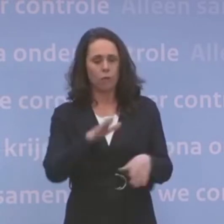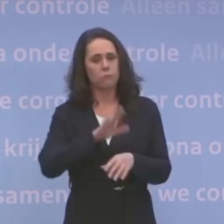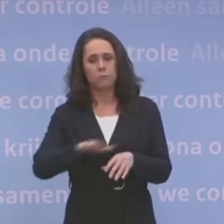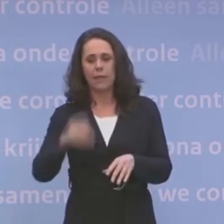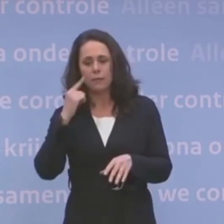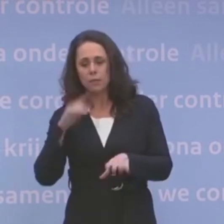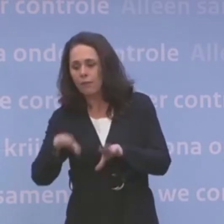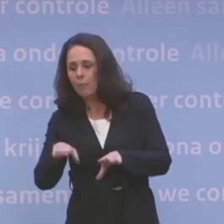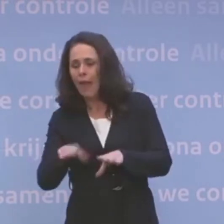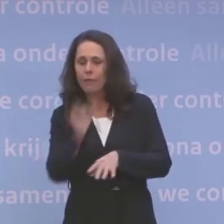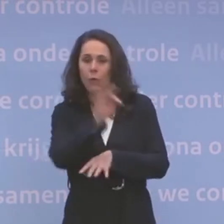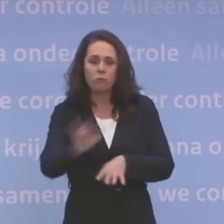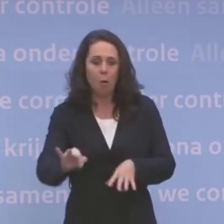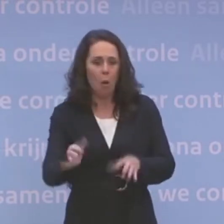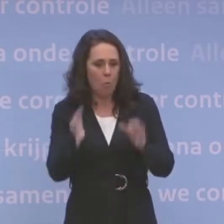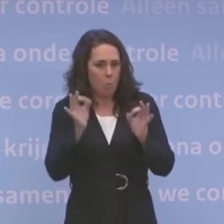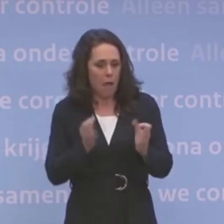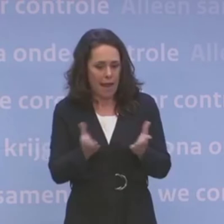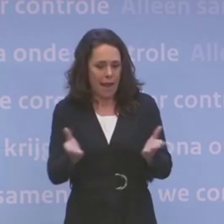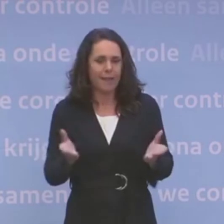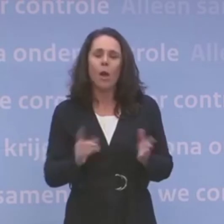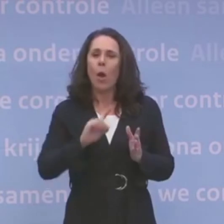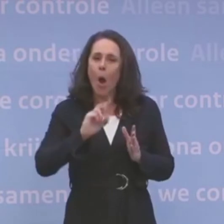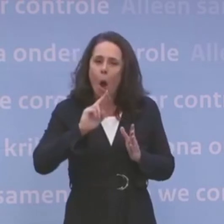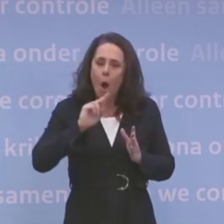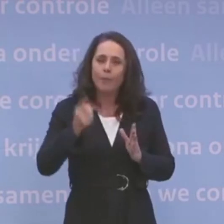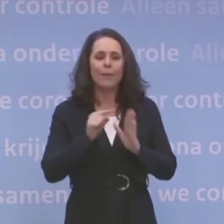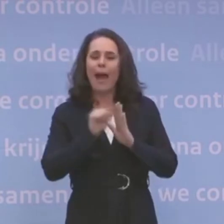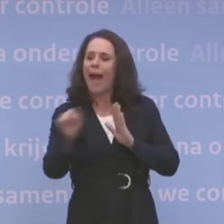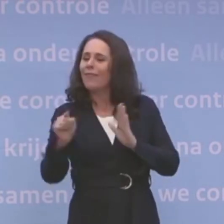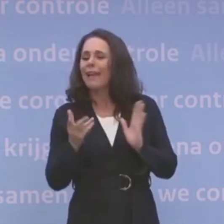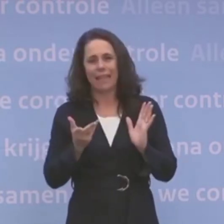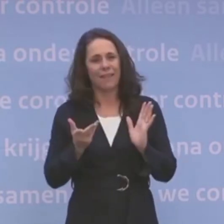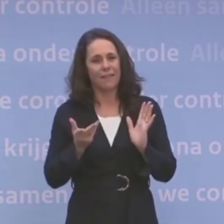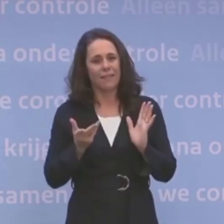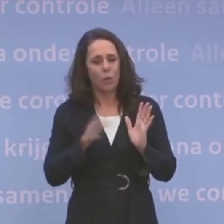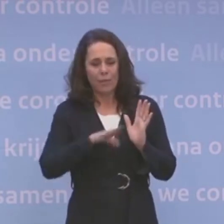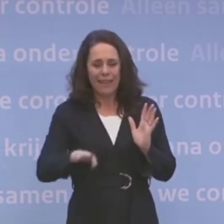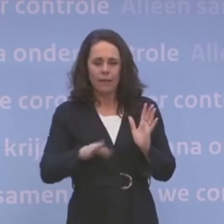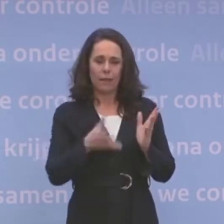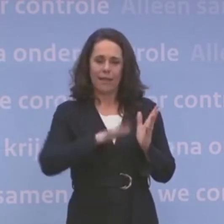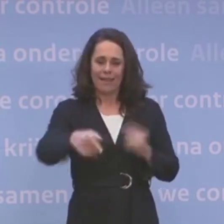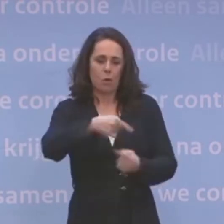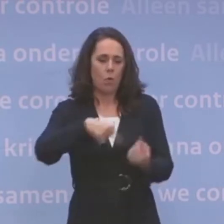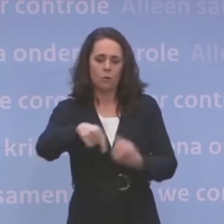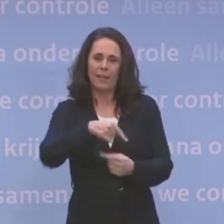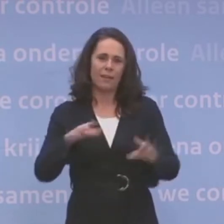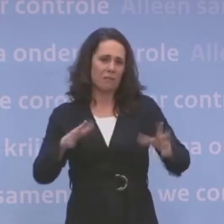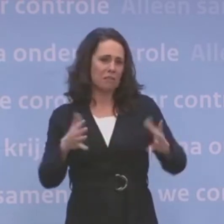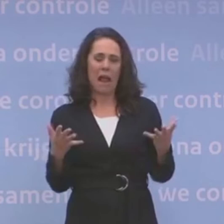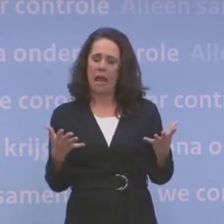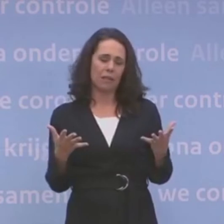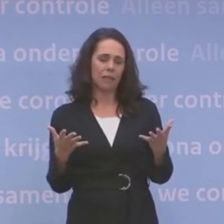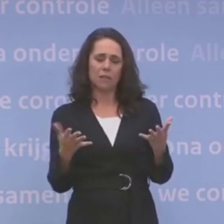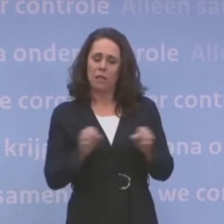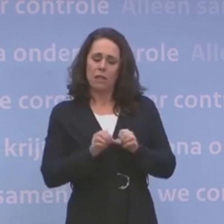scholen een rol speelt. Opnieuw een indicatie dat kinderen en kinderen onderling mogelijk niet zo'n grote rol spelen